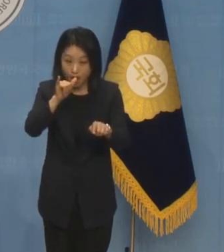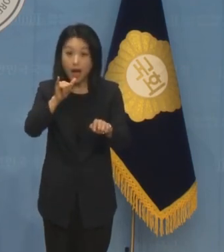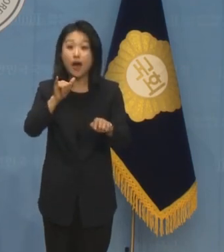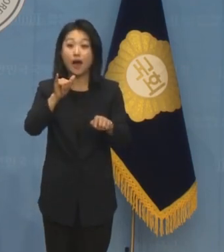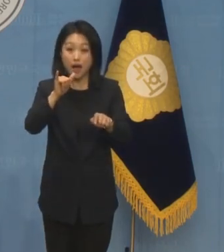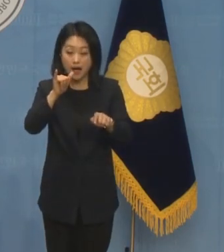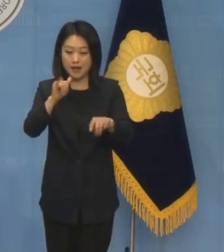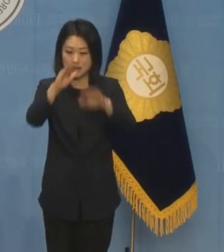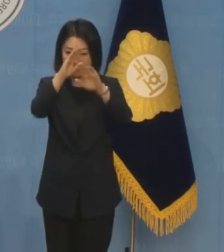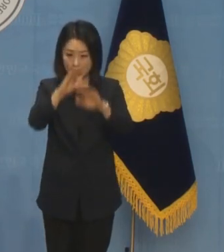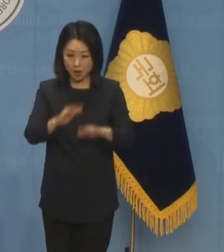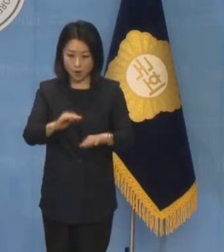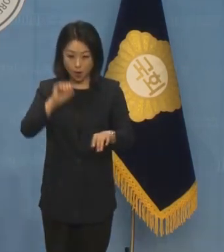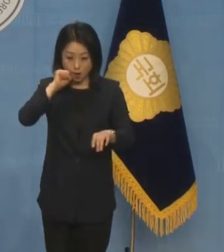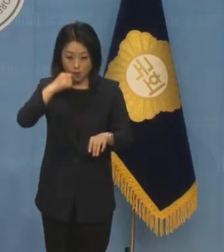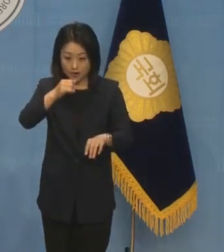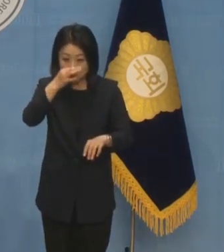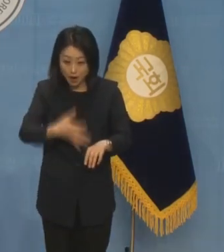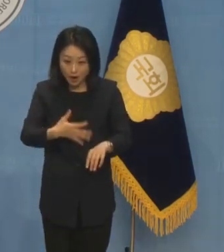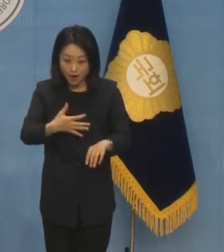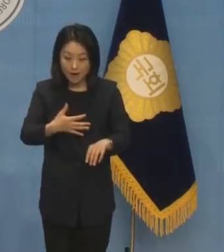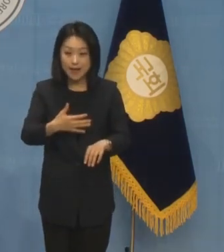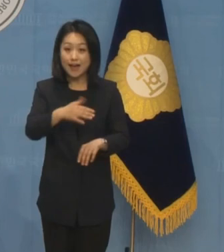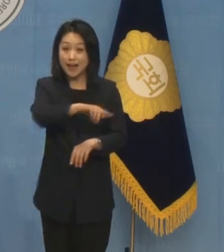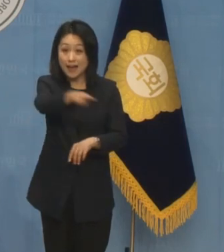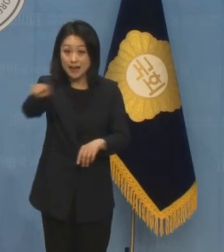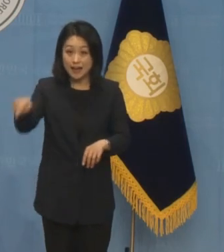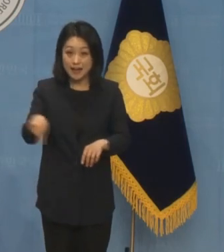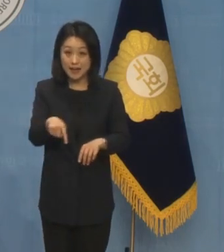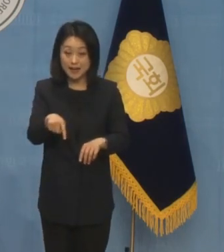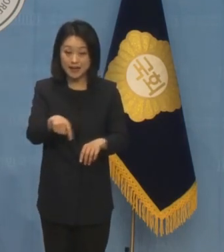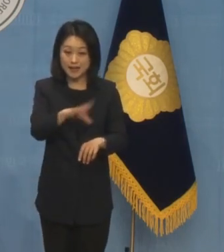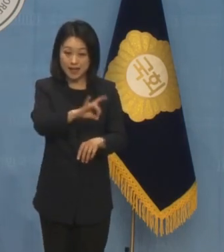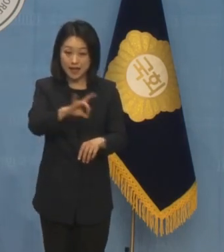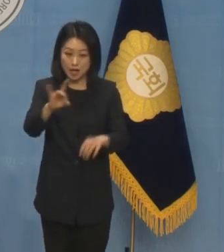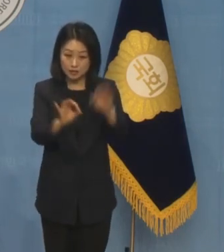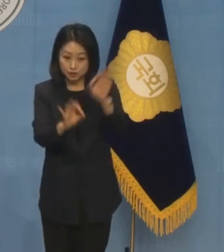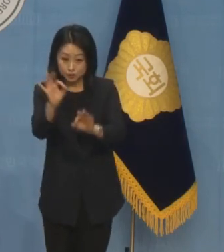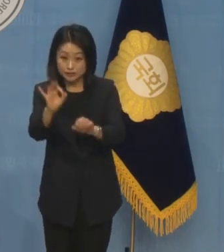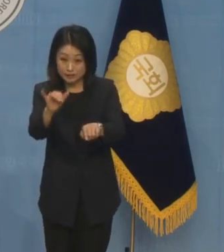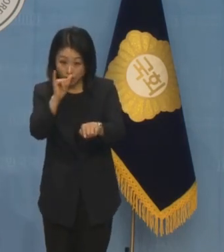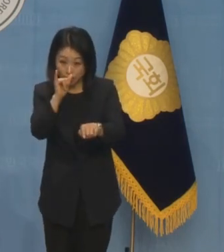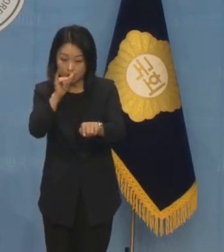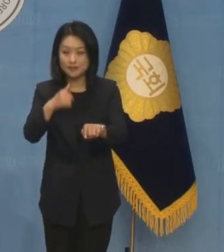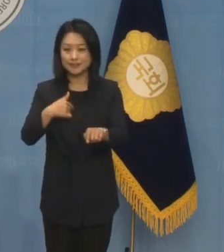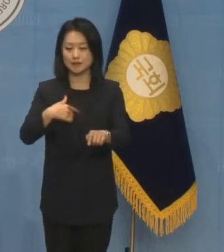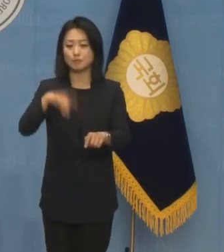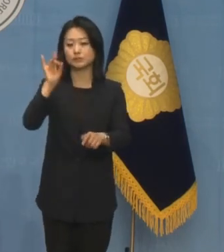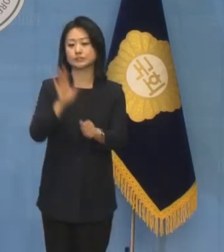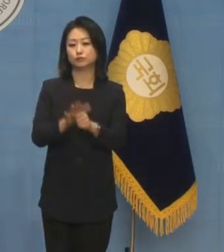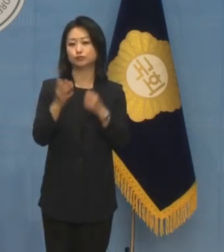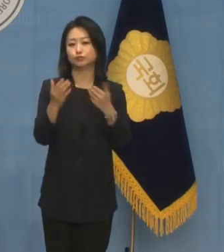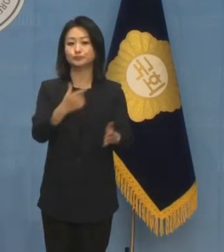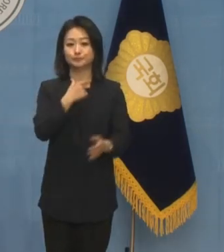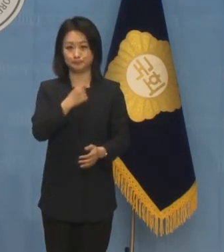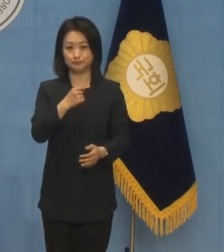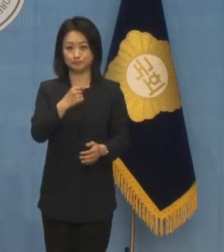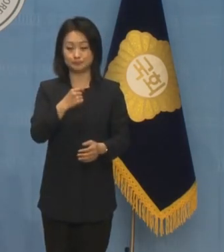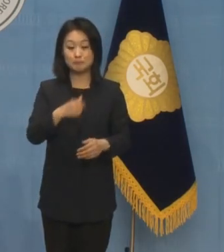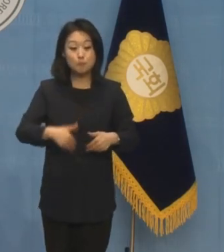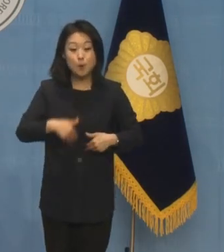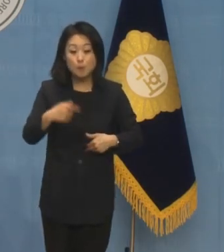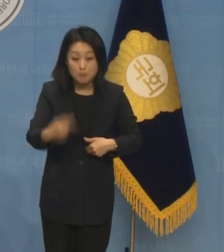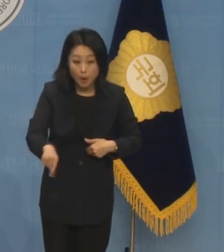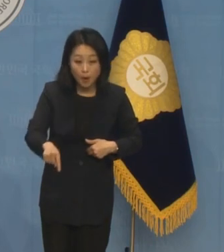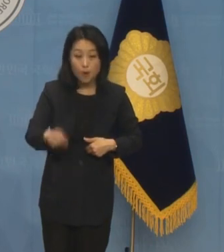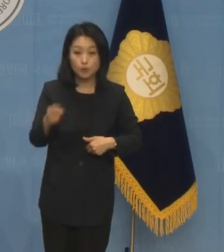어려운 현실적인 난관들이 출마자들에게 족쇄가 되곤 합니다. 선거를 준비하며 필요한 것들은